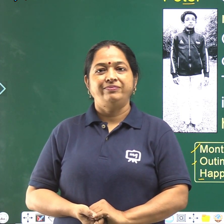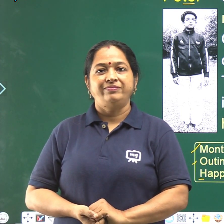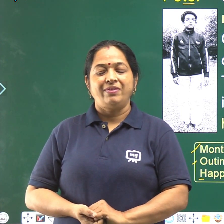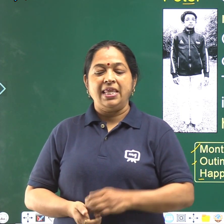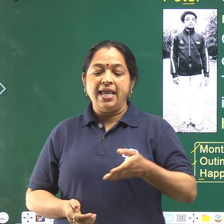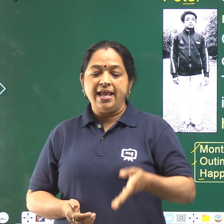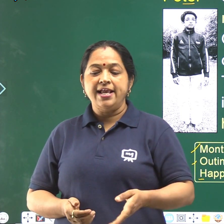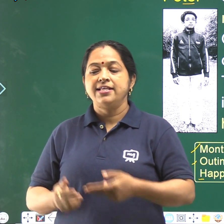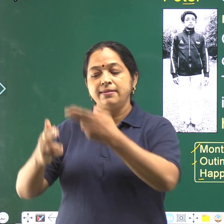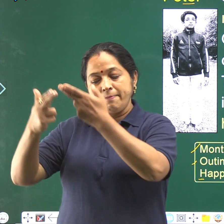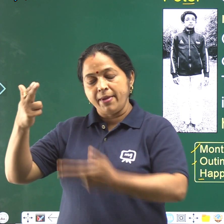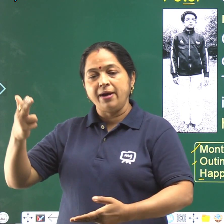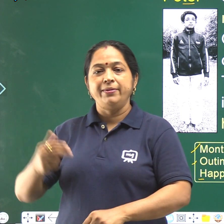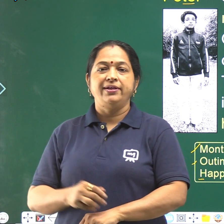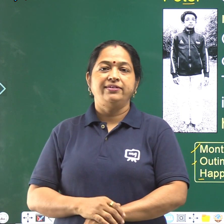is paath mein